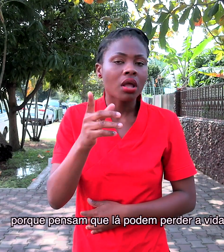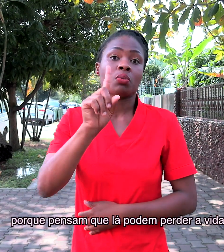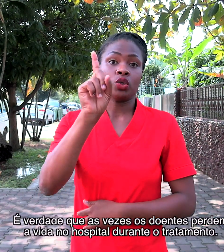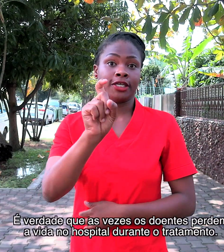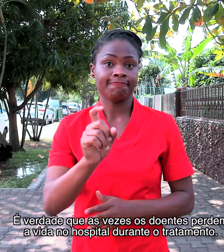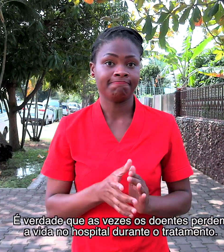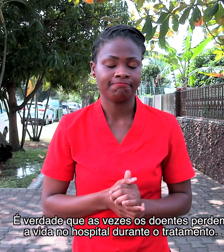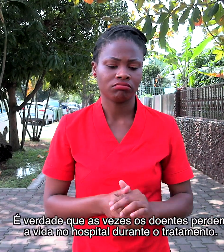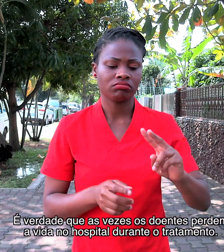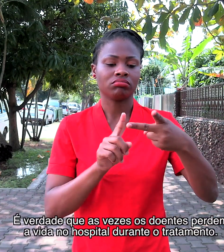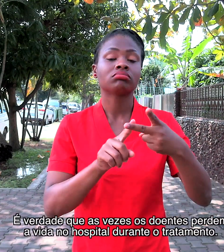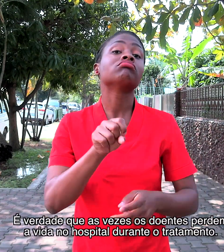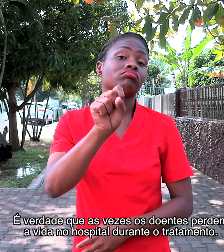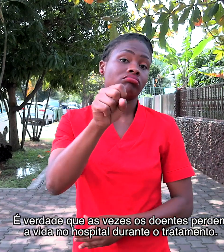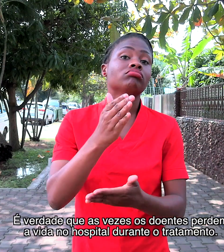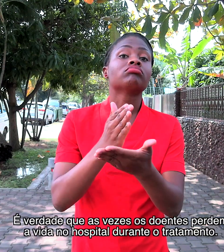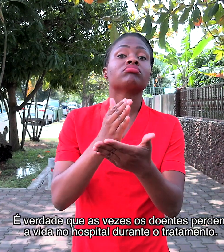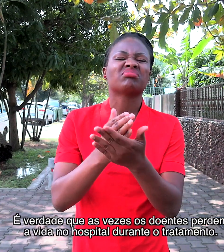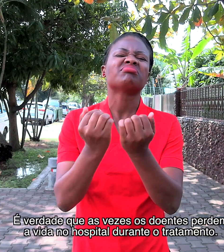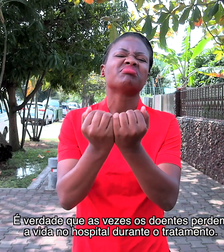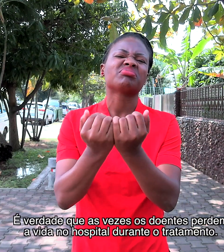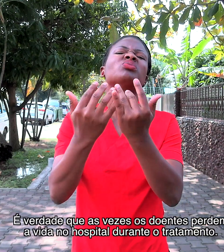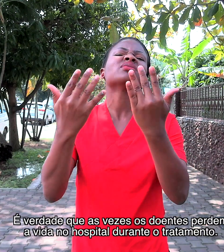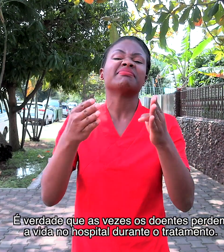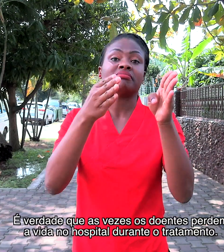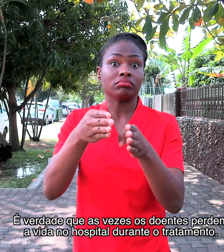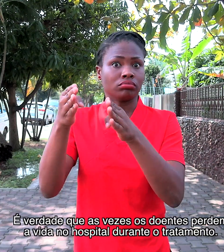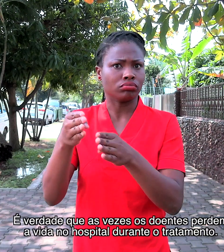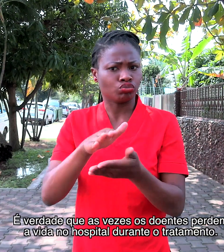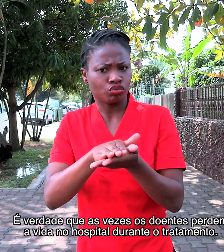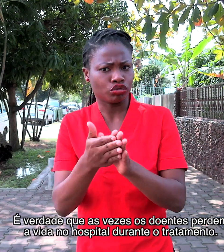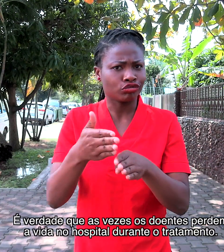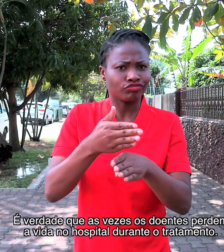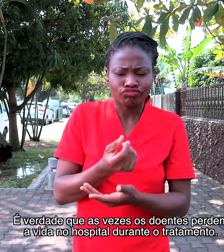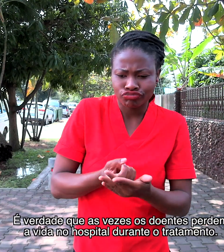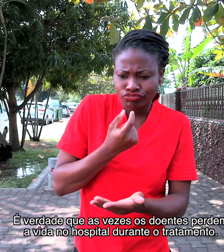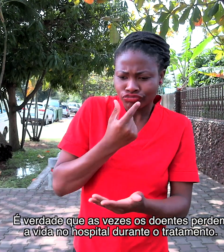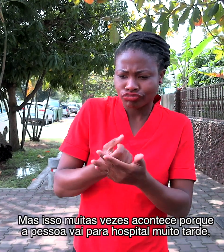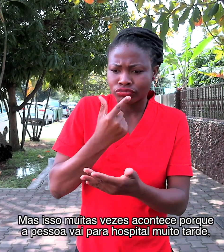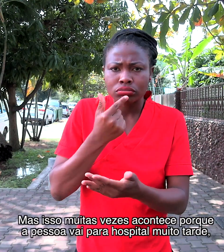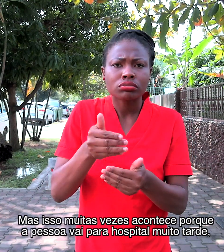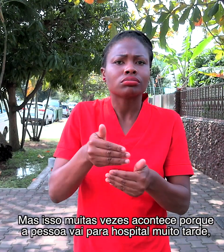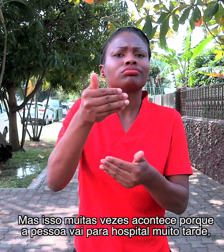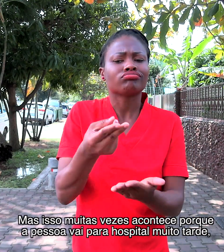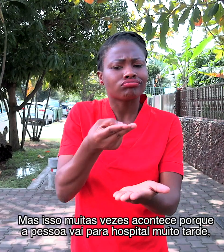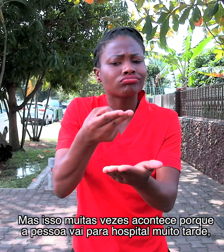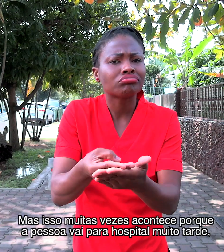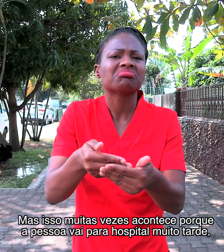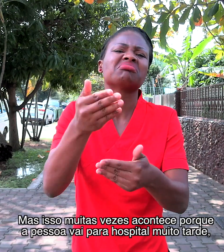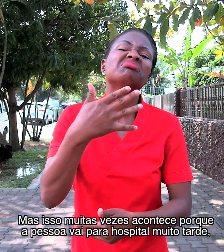É verdade que, às vezes, os doentes perdem a vida no hospital durante o tratamento, mas isso muitas vezes acontece porque